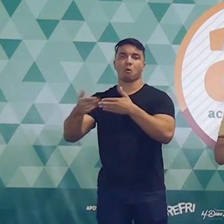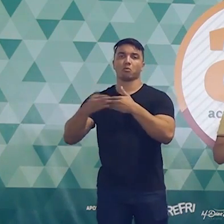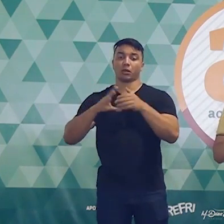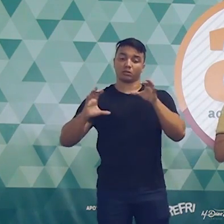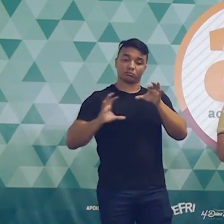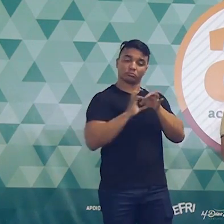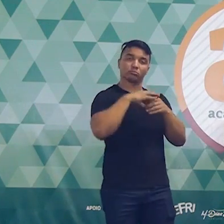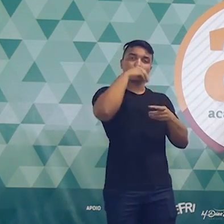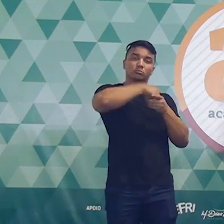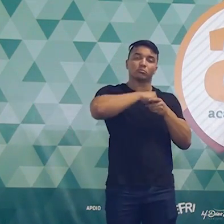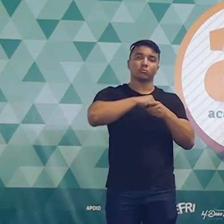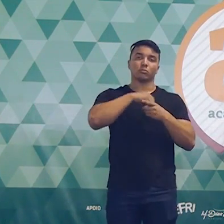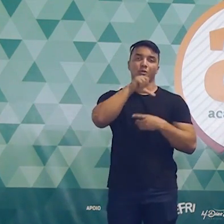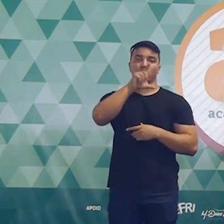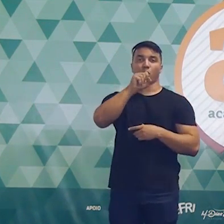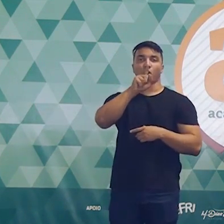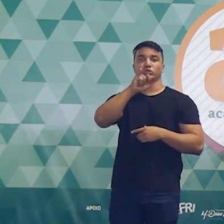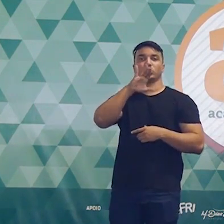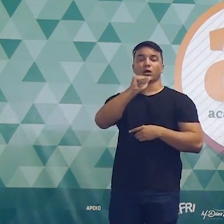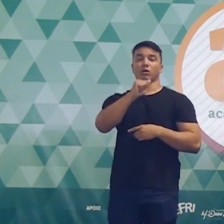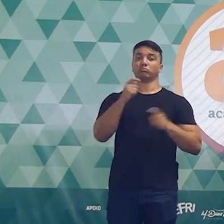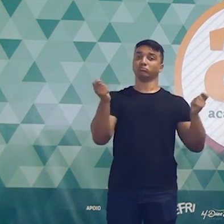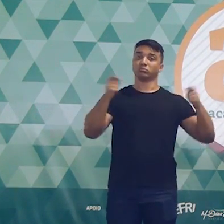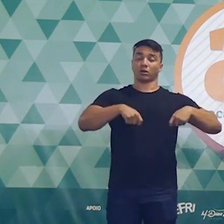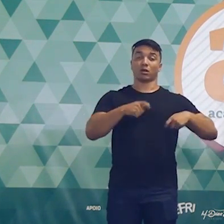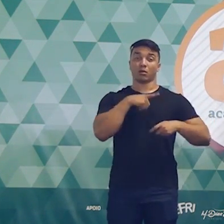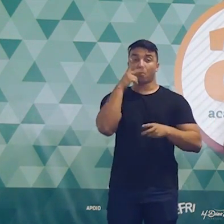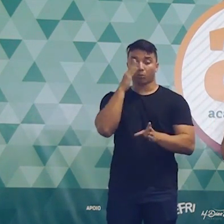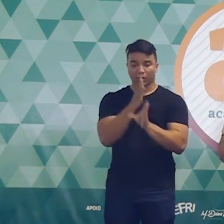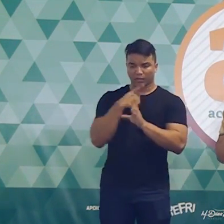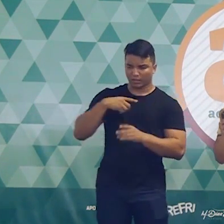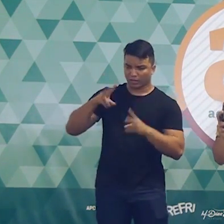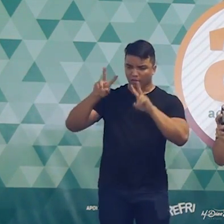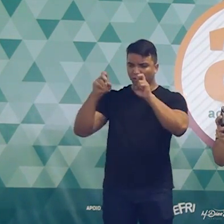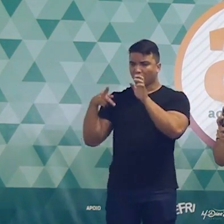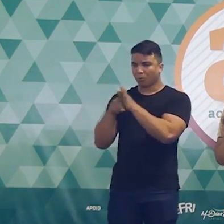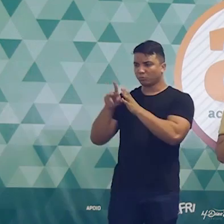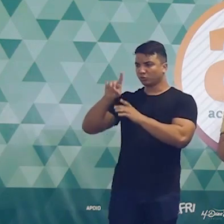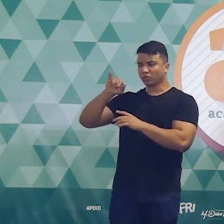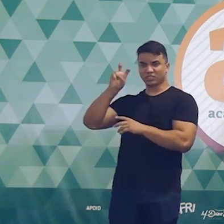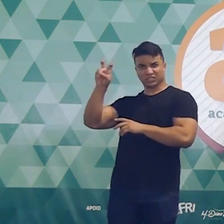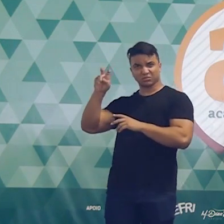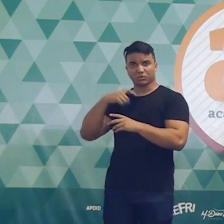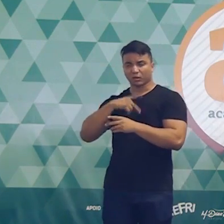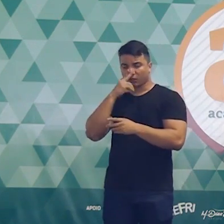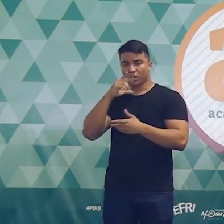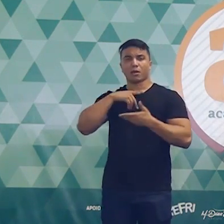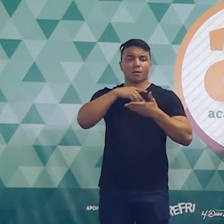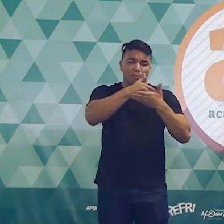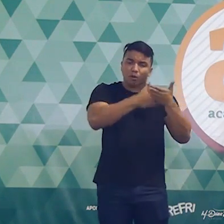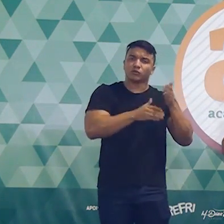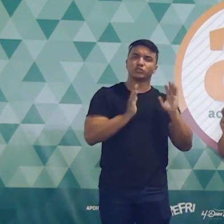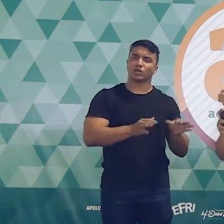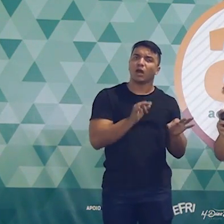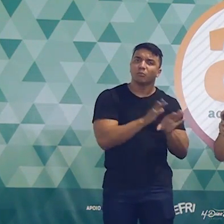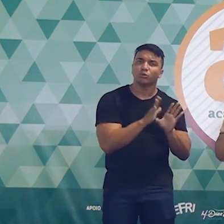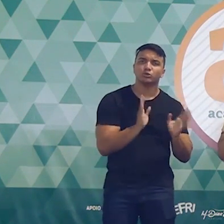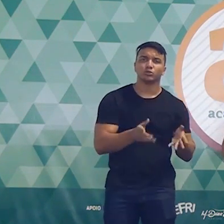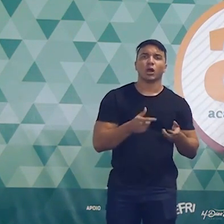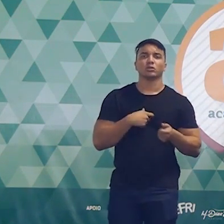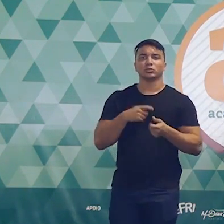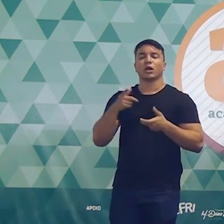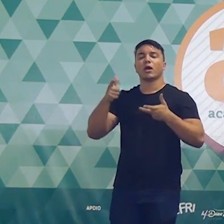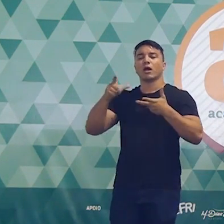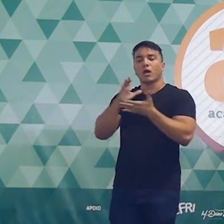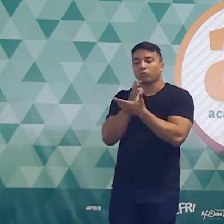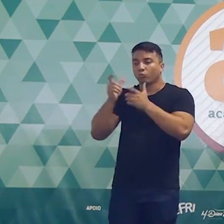uma lógica. Não escolheria um tema para o dia 5, entenda, a prova já está pronta, ela já está impressa, já está sendo entregue